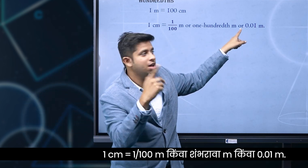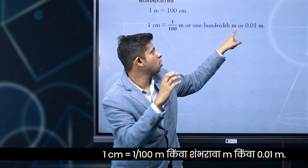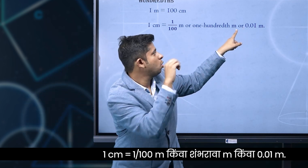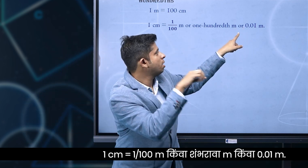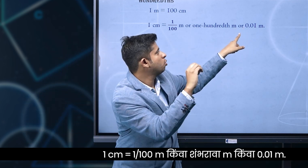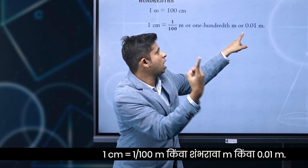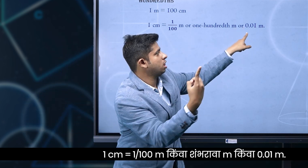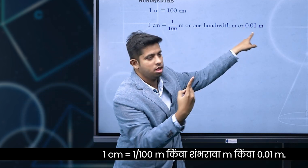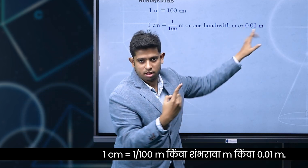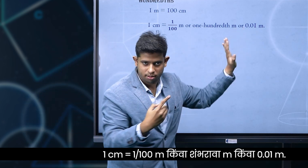0.01 मीटर.